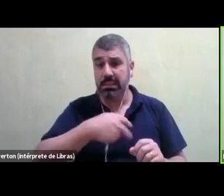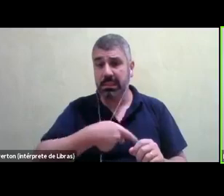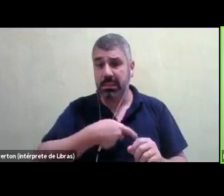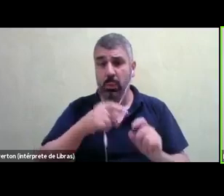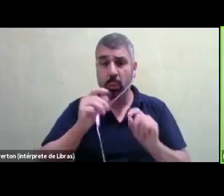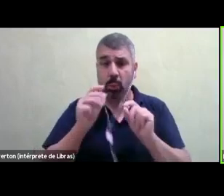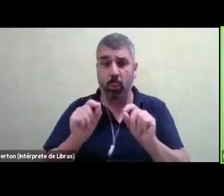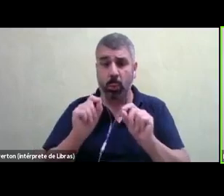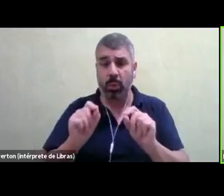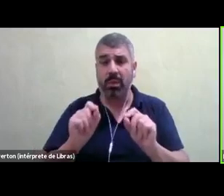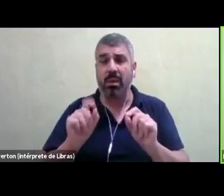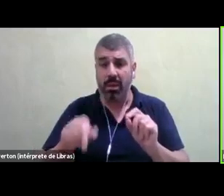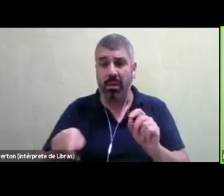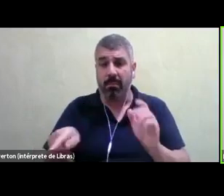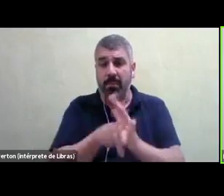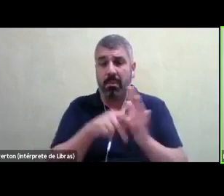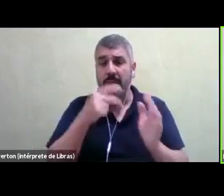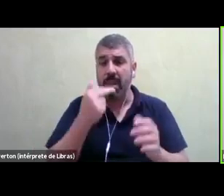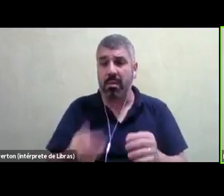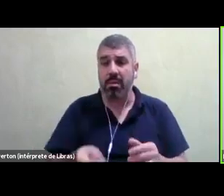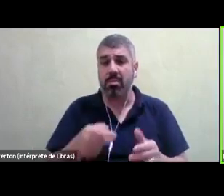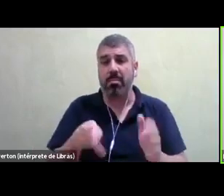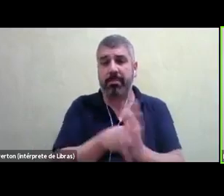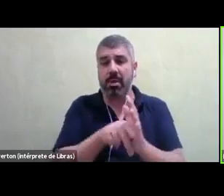relação à própria língua, à própria cultura.